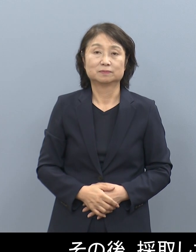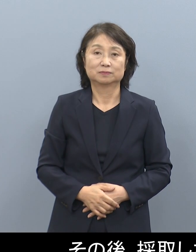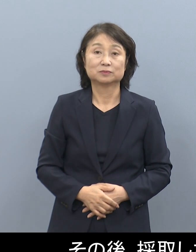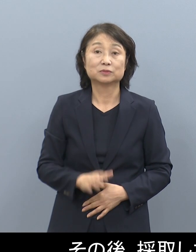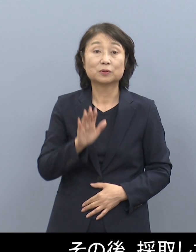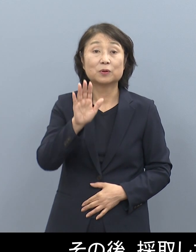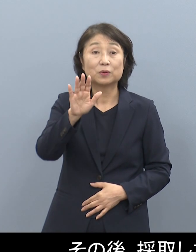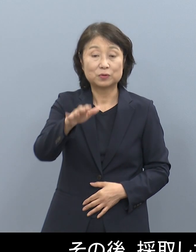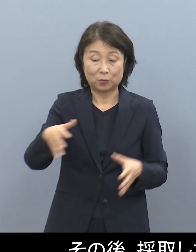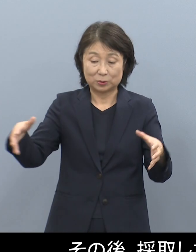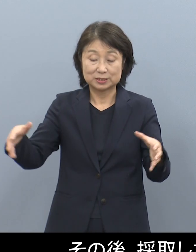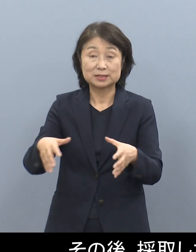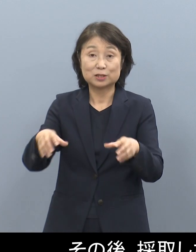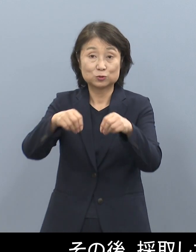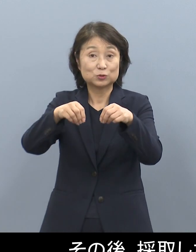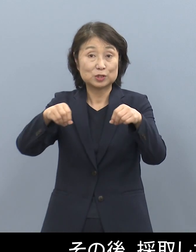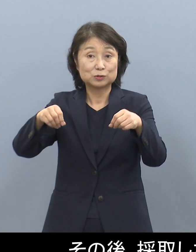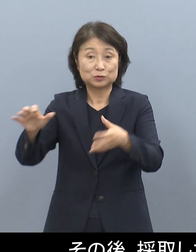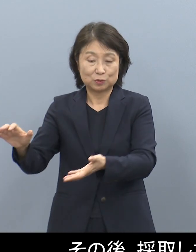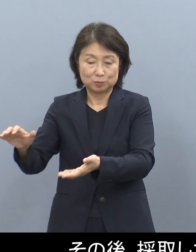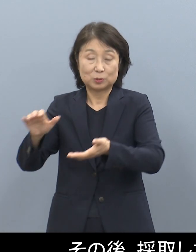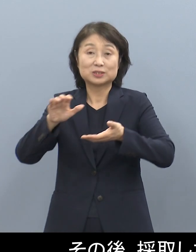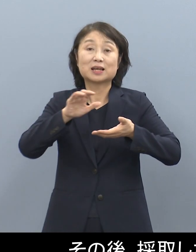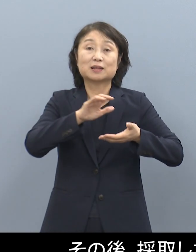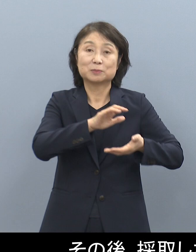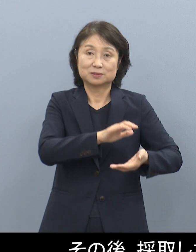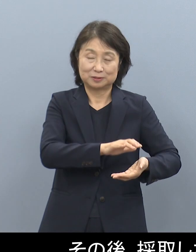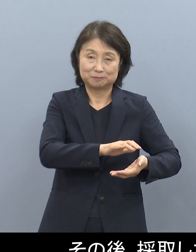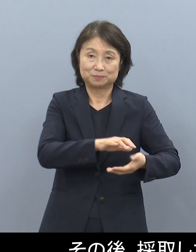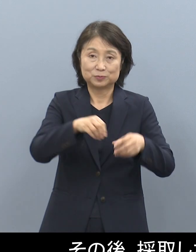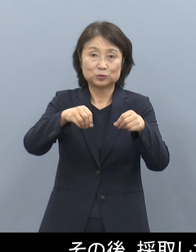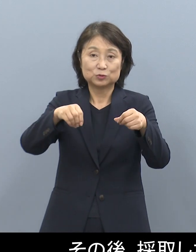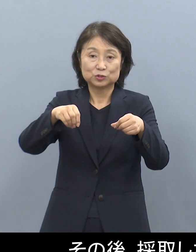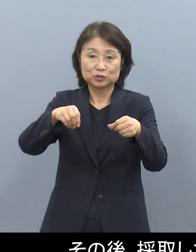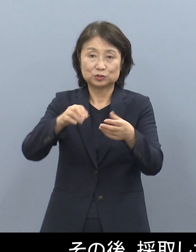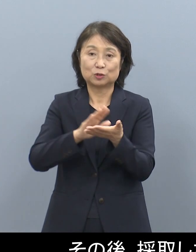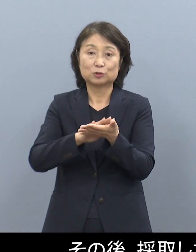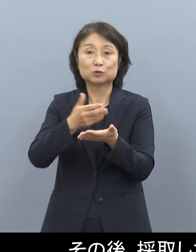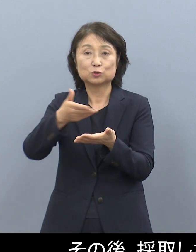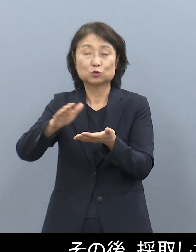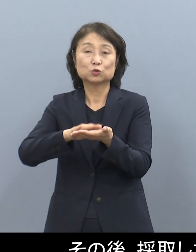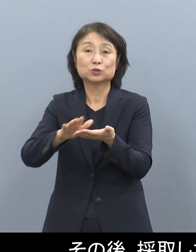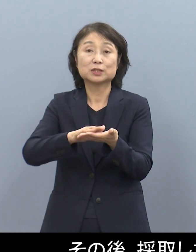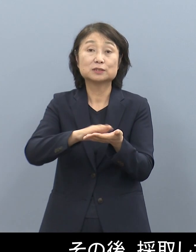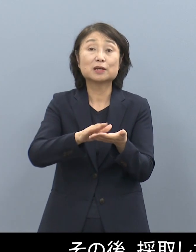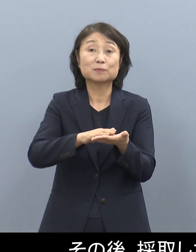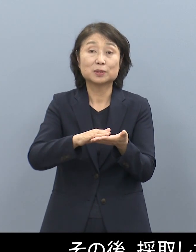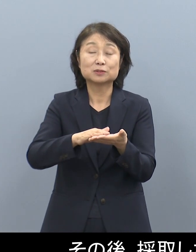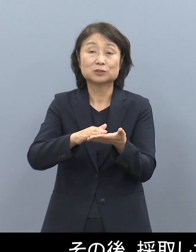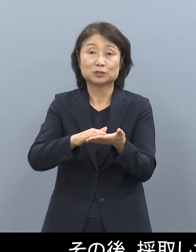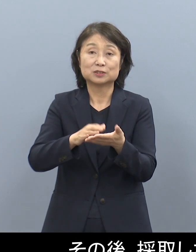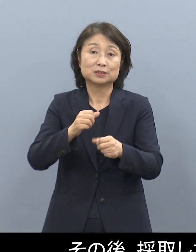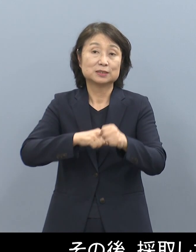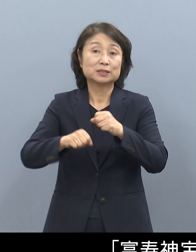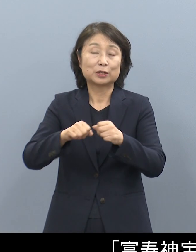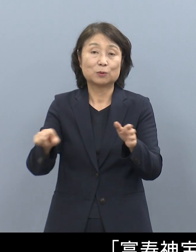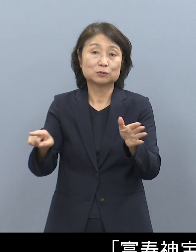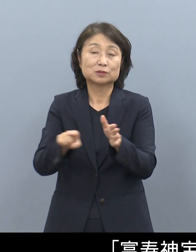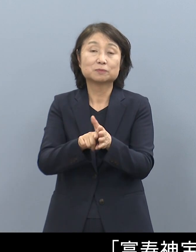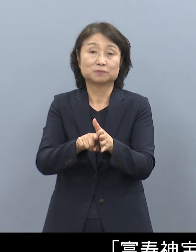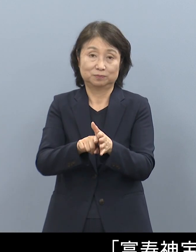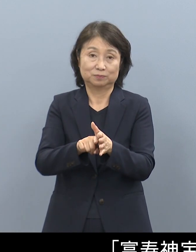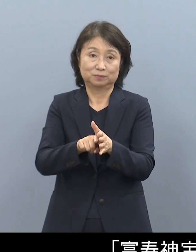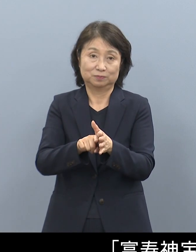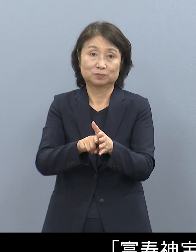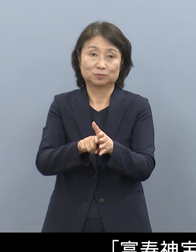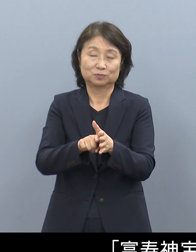その後、採取した土を持ち帰りまして、土の水洗選別作業を続けておりましたところ、附樹新